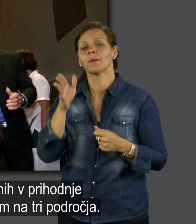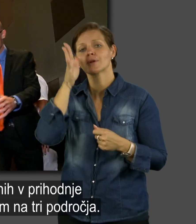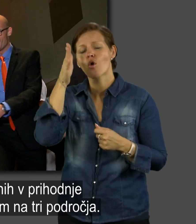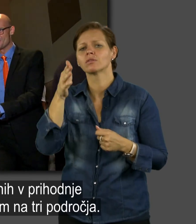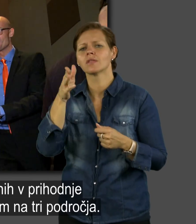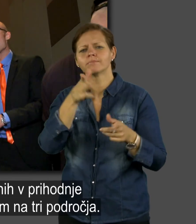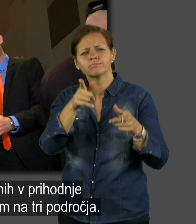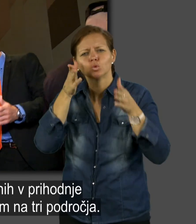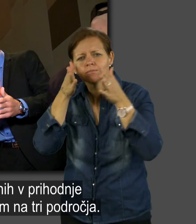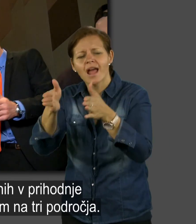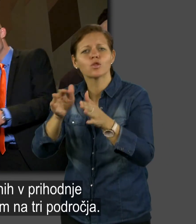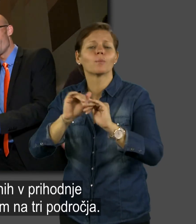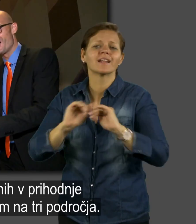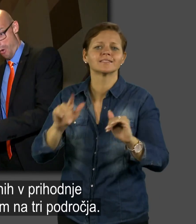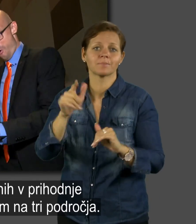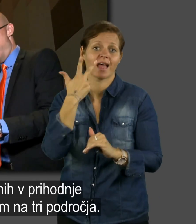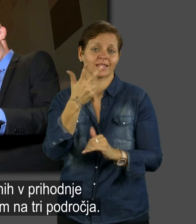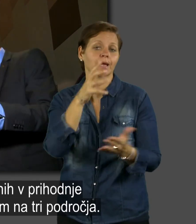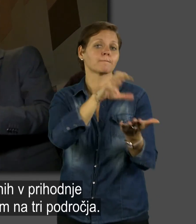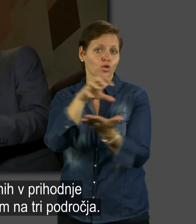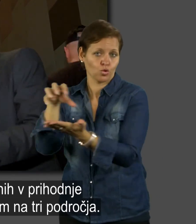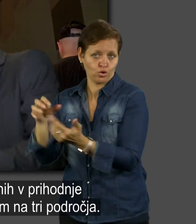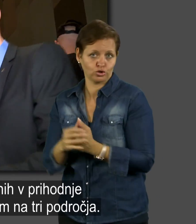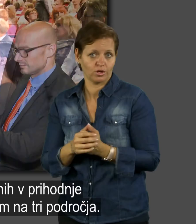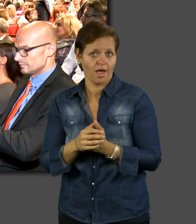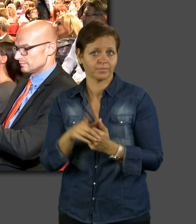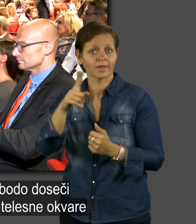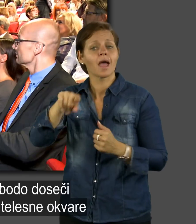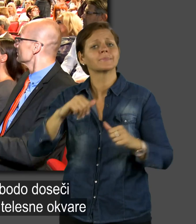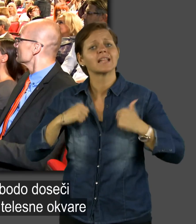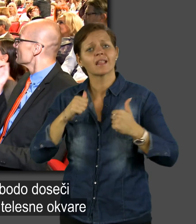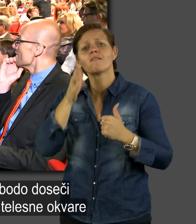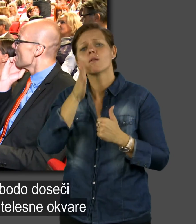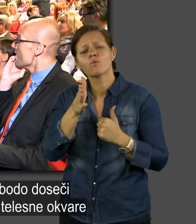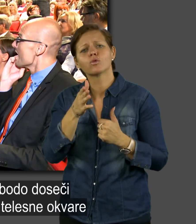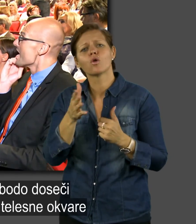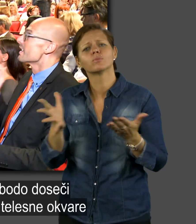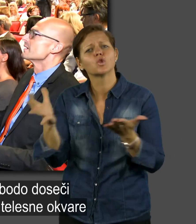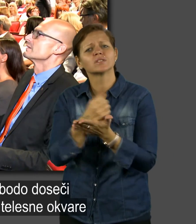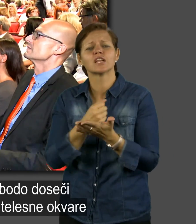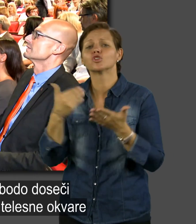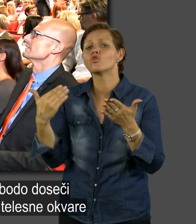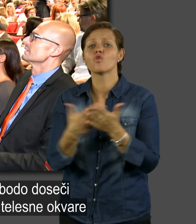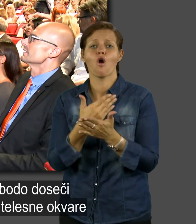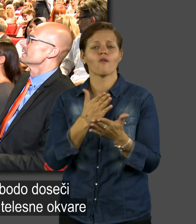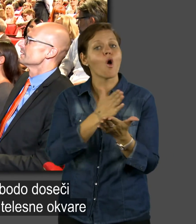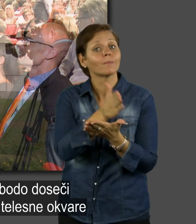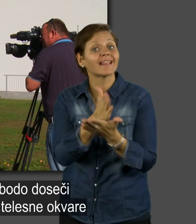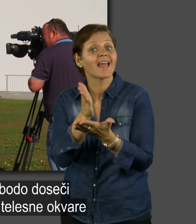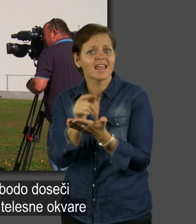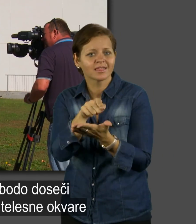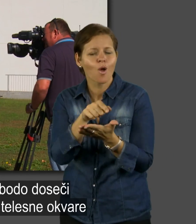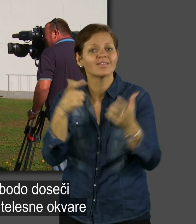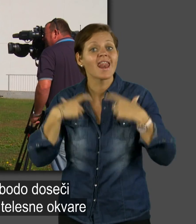in naglušnih v prihodnje usmerjeno predvsem na 3 področja. Prizadevali si bodo doseči novo